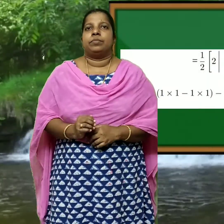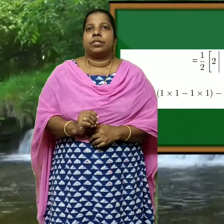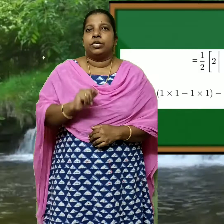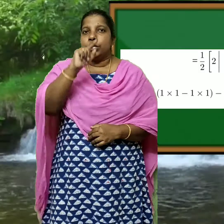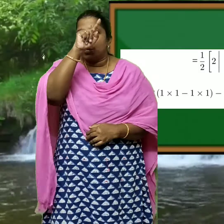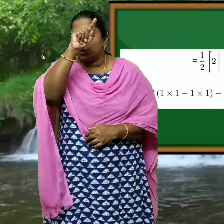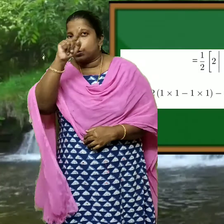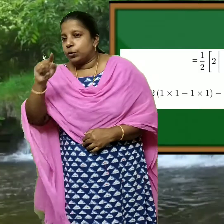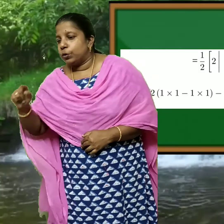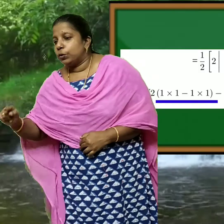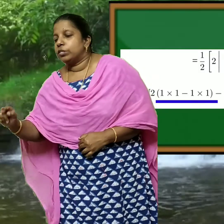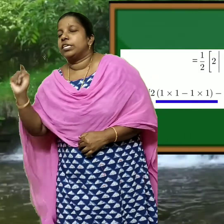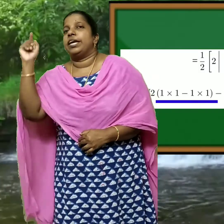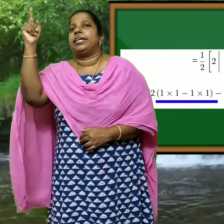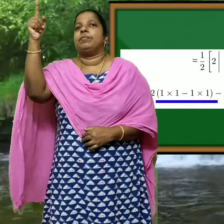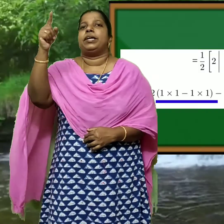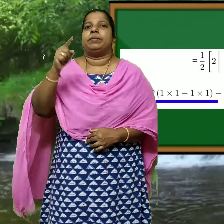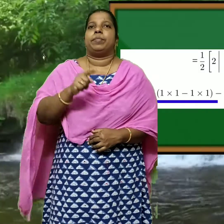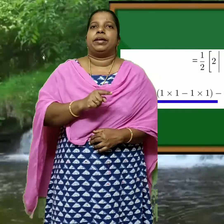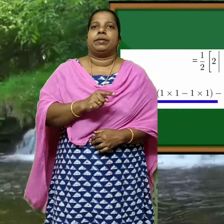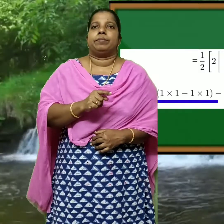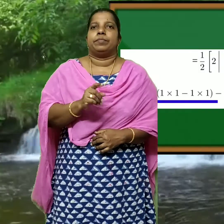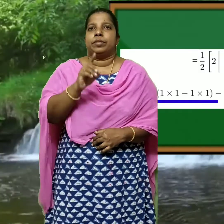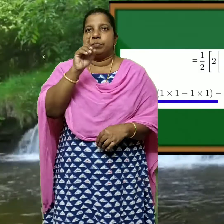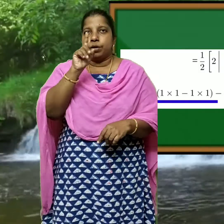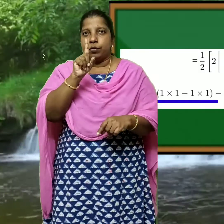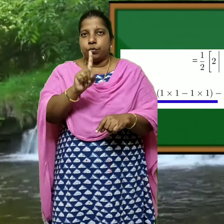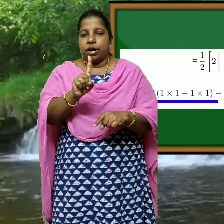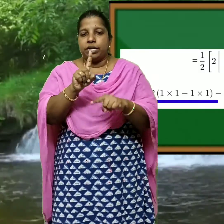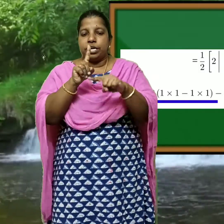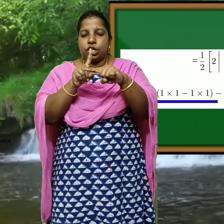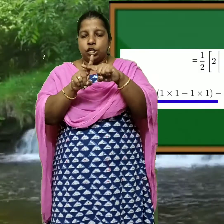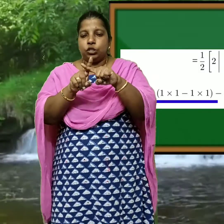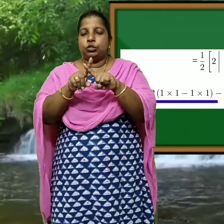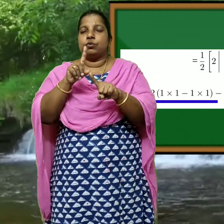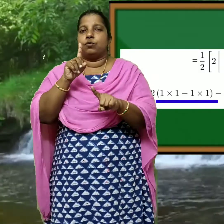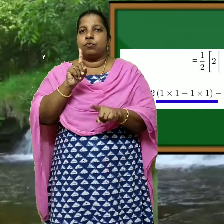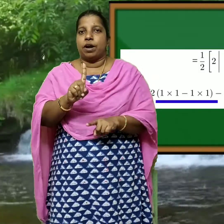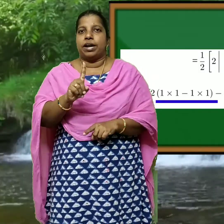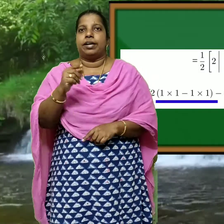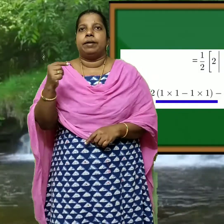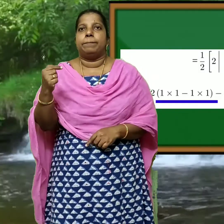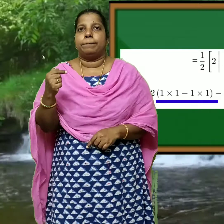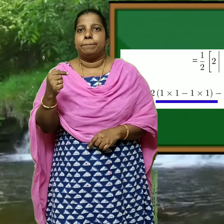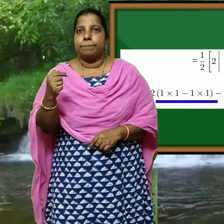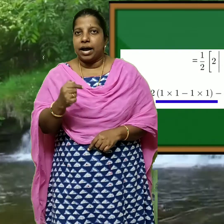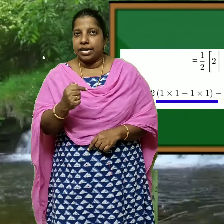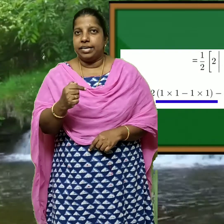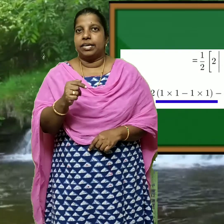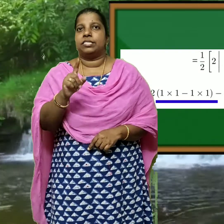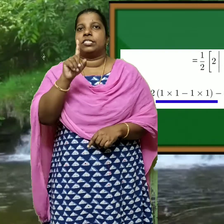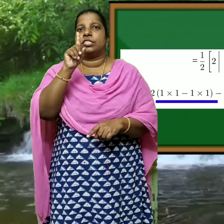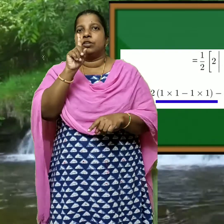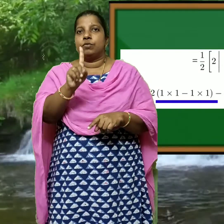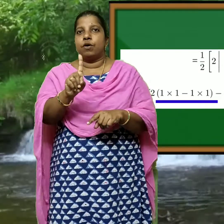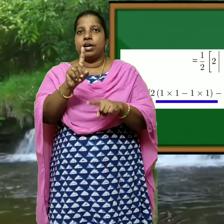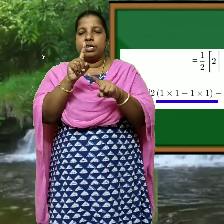2 ഇൻറ്റു ക്രോസ് ആയിട്ട് മൾട്ടിപ്ലൈ ചെയ്യണം. 1 ഇൻറ്റു 1 മൈനസ്